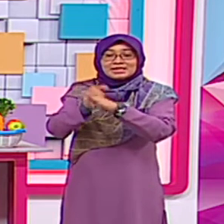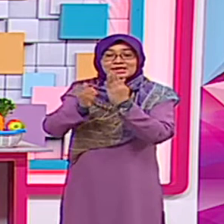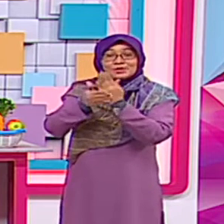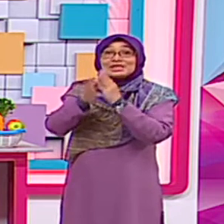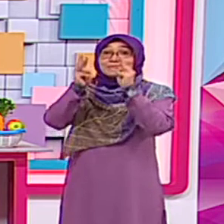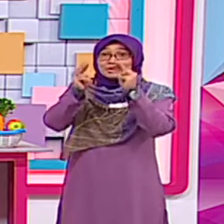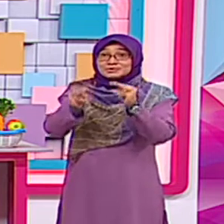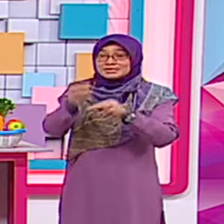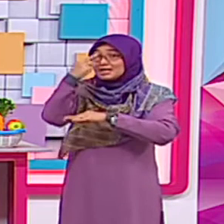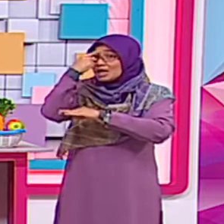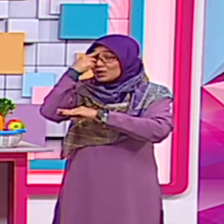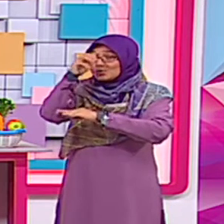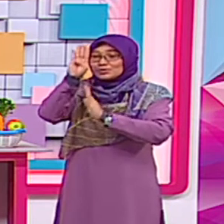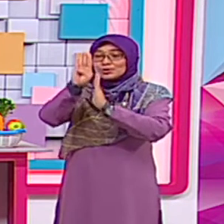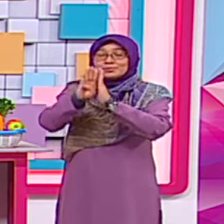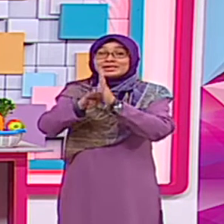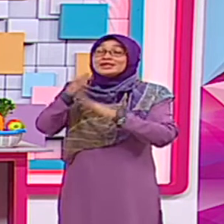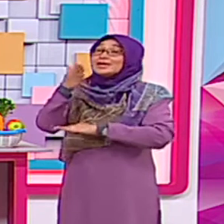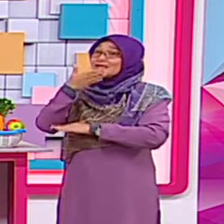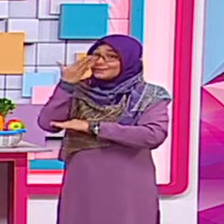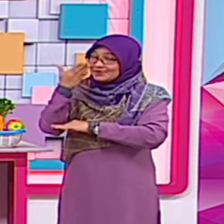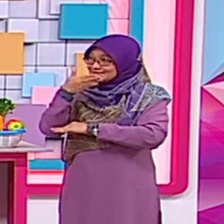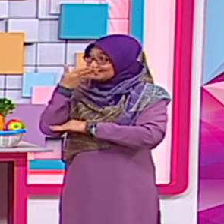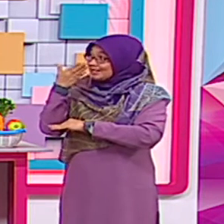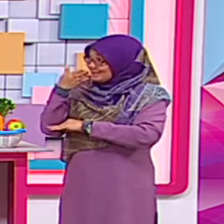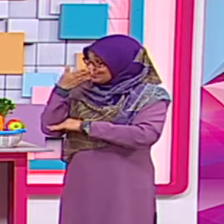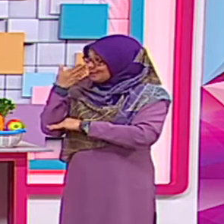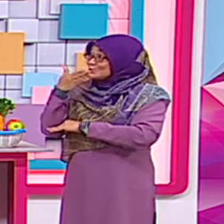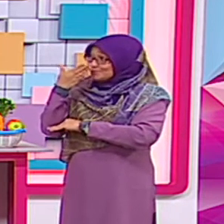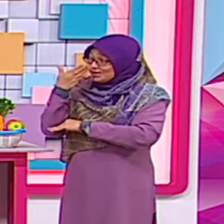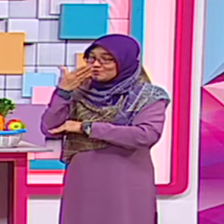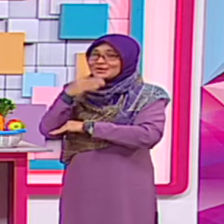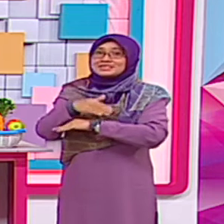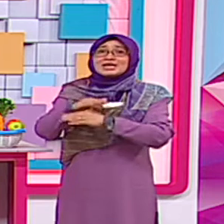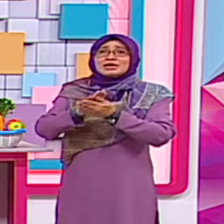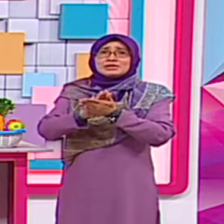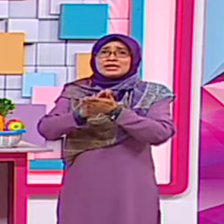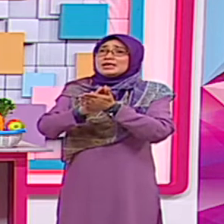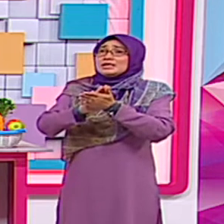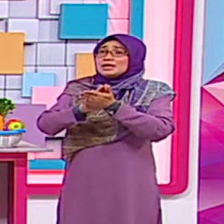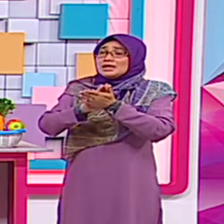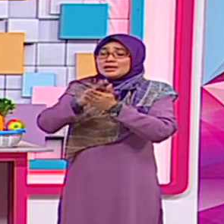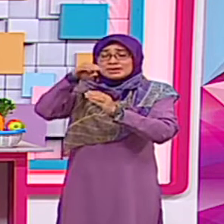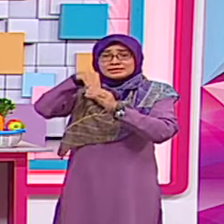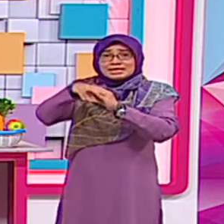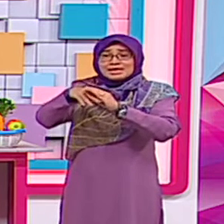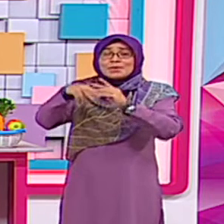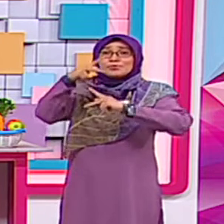oleh manusia untuk bernafas Oke untuk bernafas Oke dalam